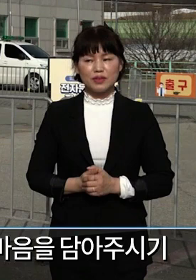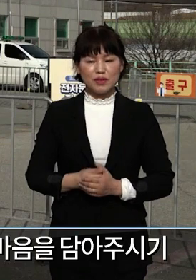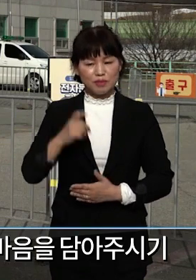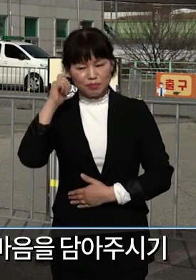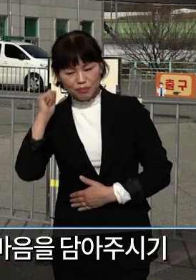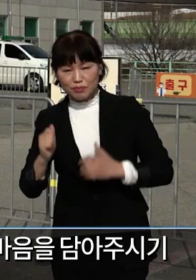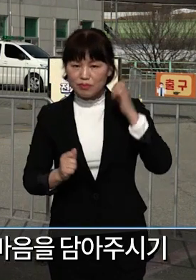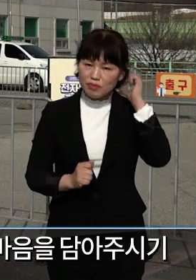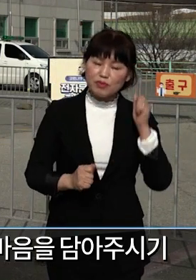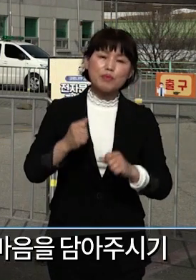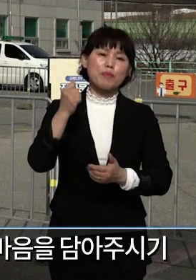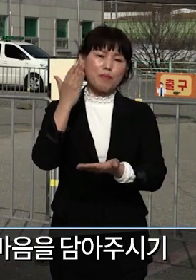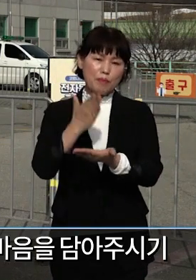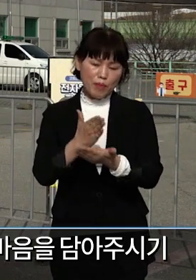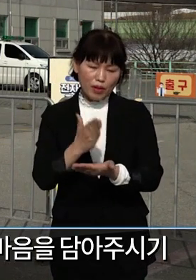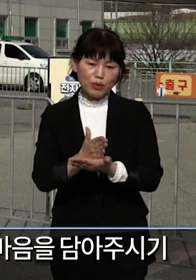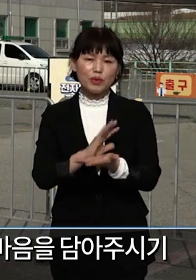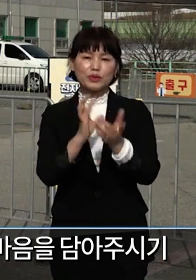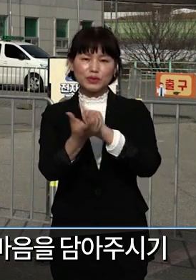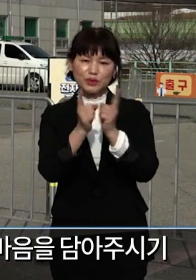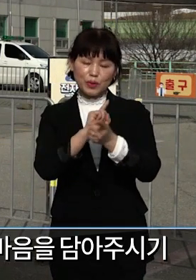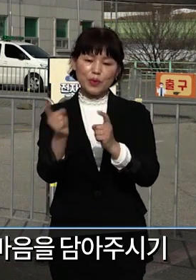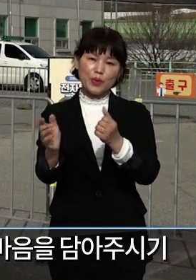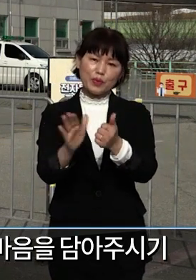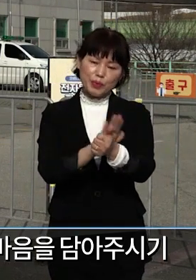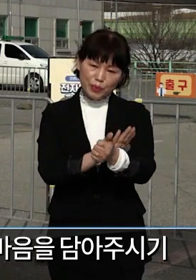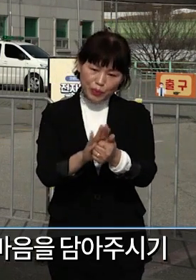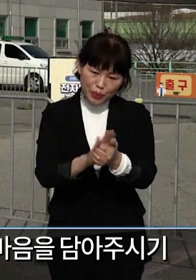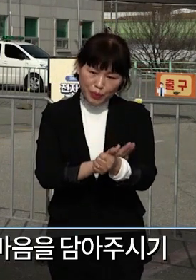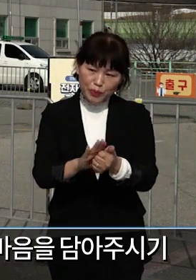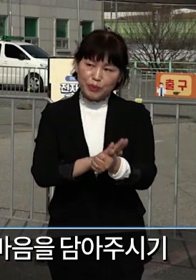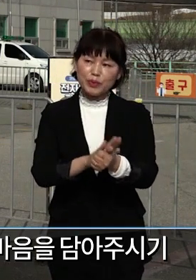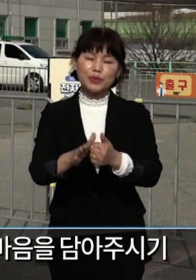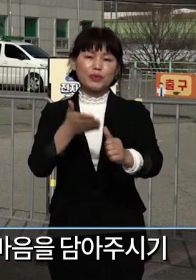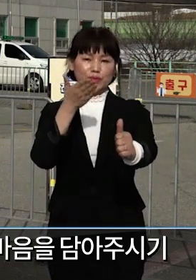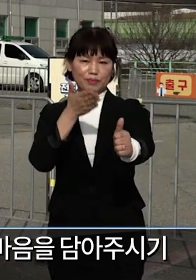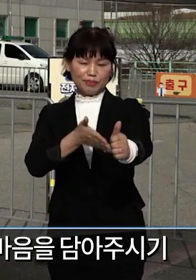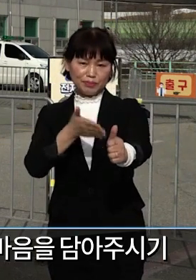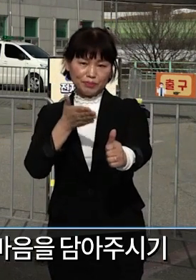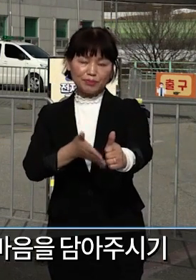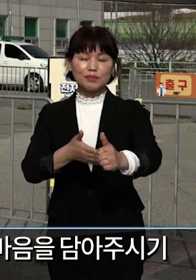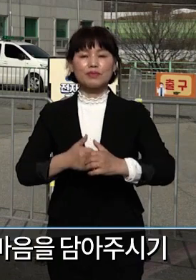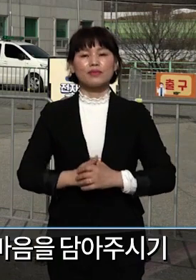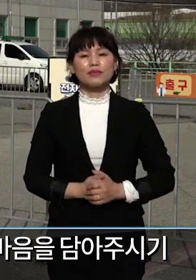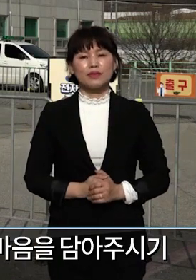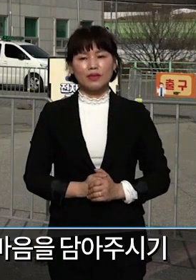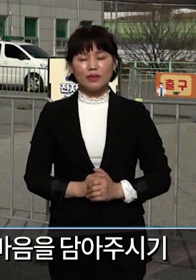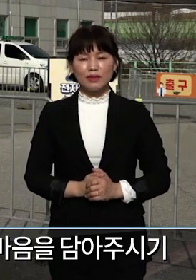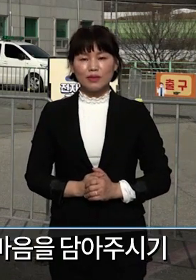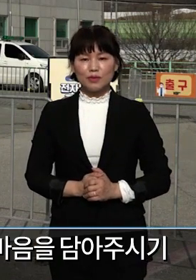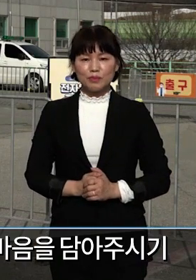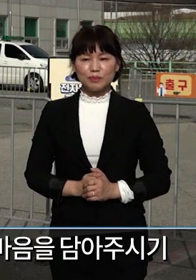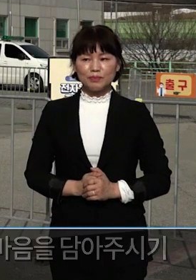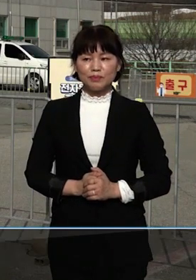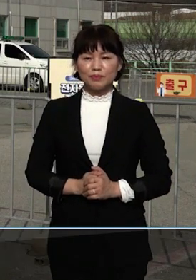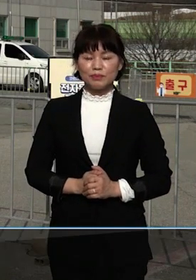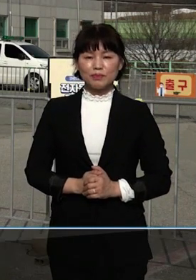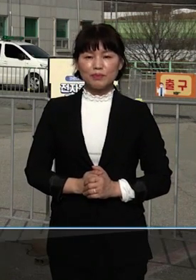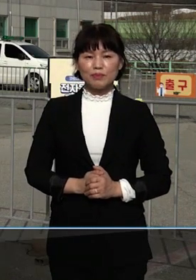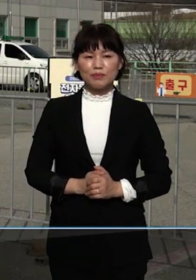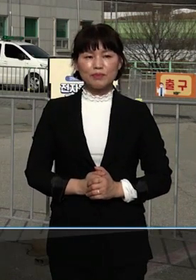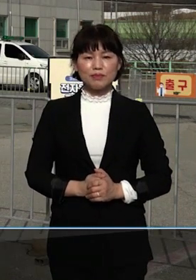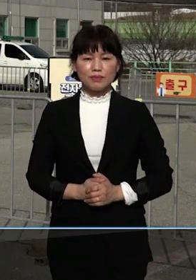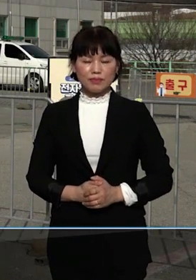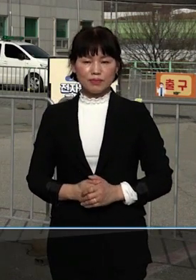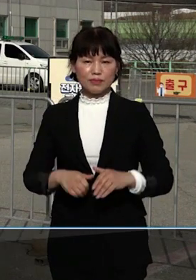마시고 위로와 포용의 마음을 담아주시기를 간곡히 당부드립니다.